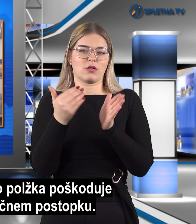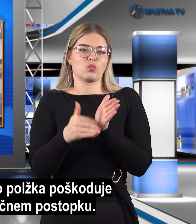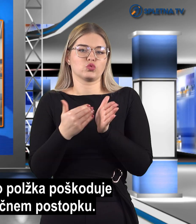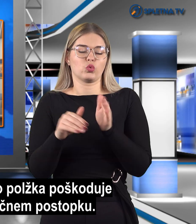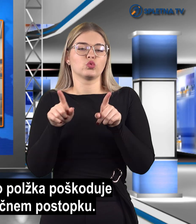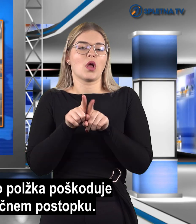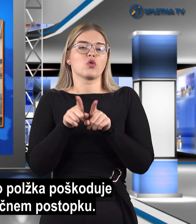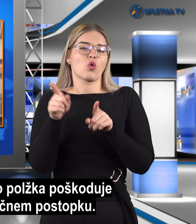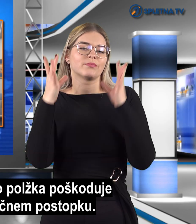klasičnem postopku.